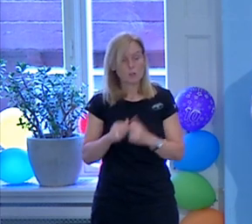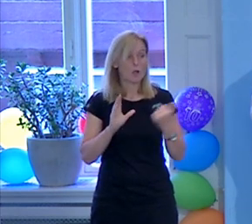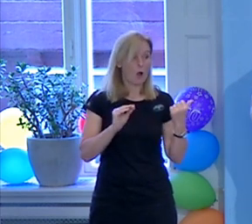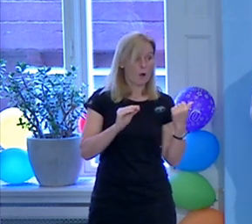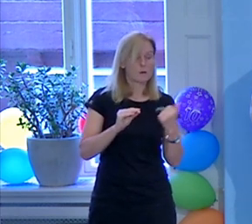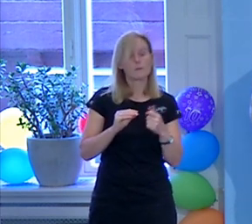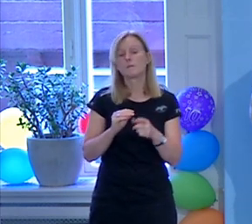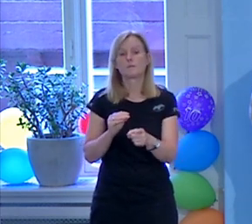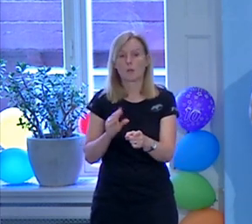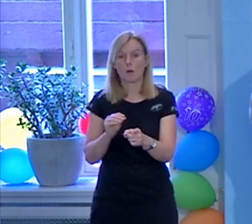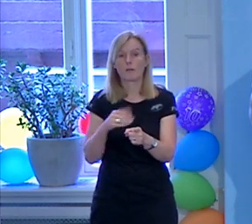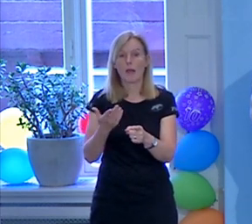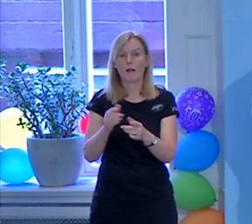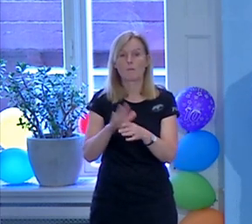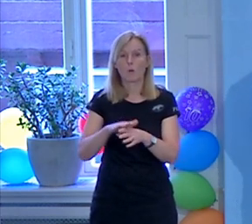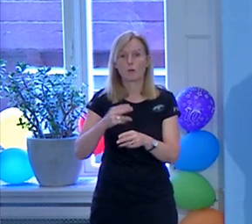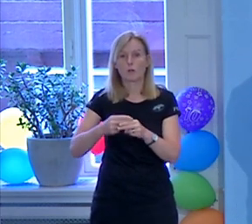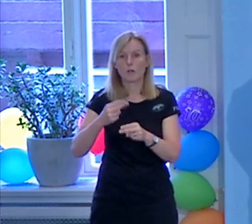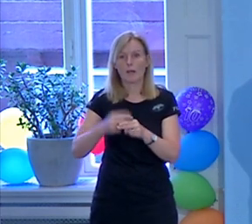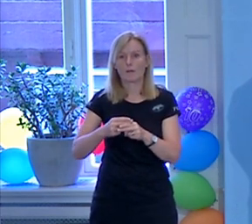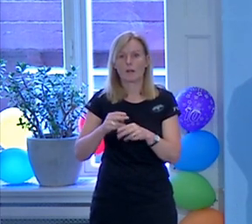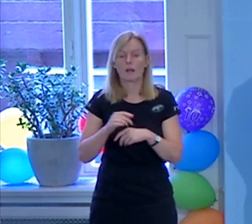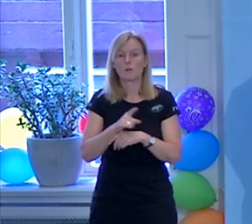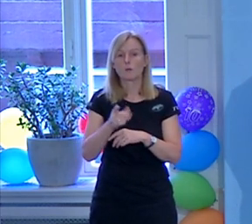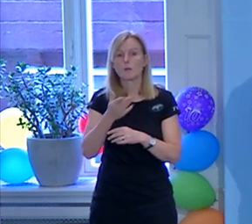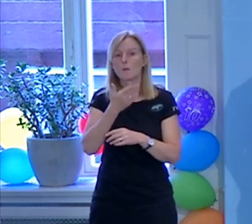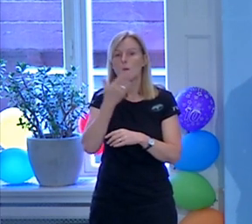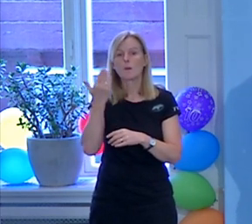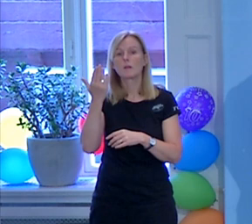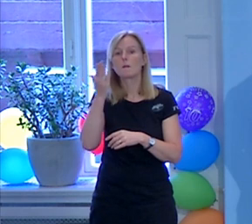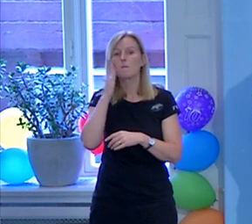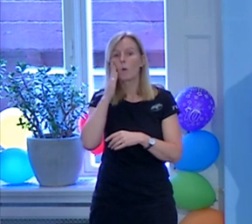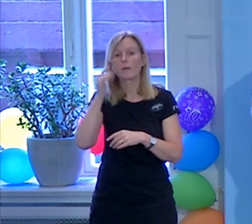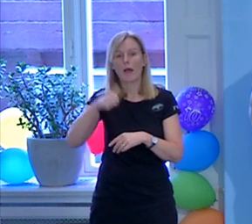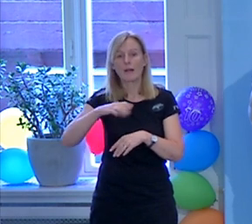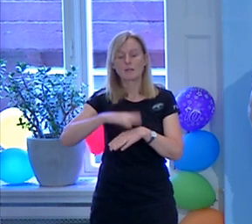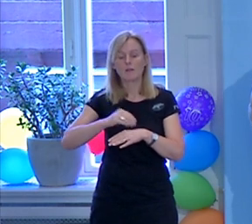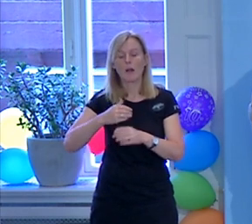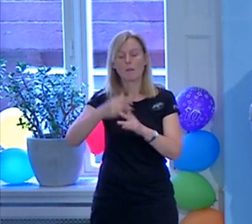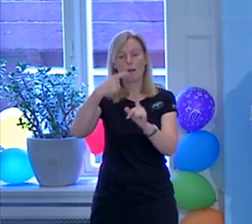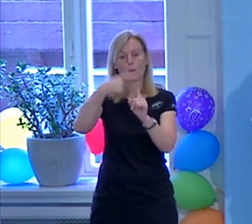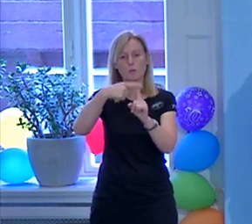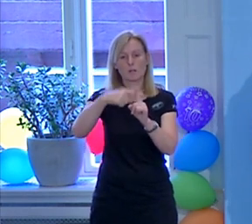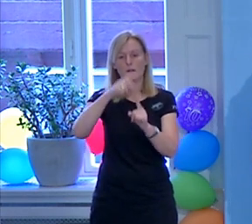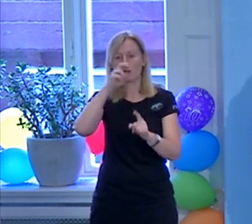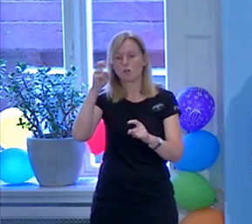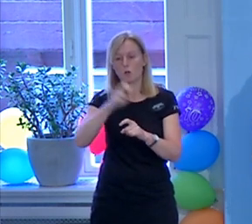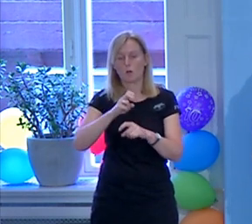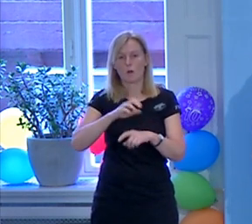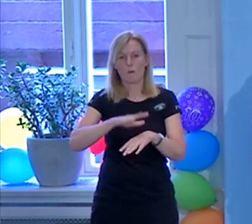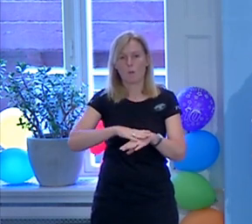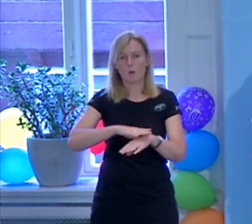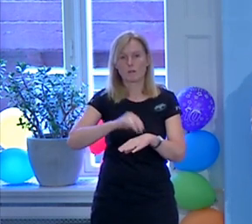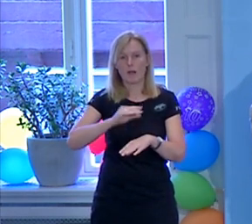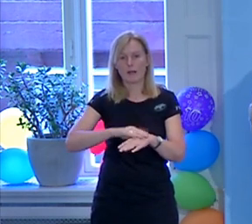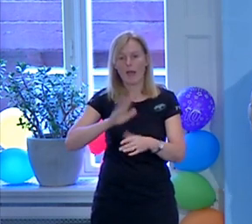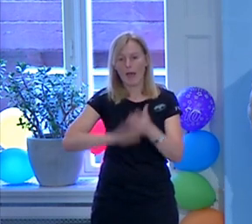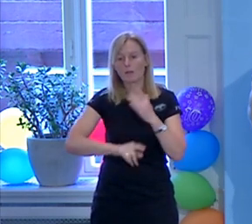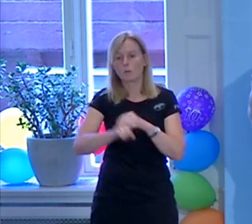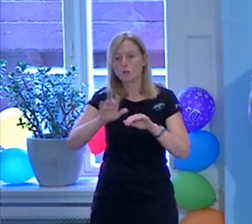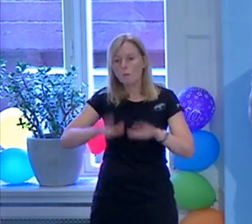Så amerikaner, de som inte har varit i Sverige, har mer positiv syn på Sverige. Det låter bedrövligt tråkigt. Ja. Så